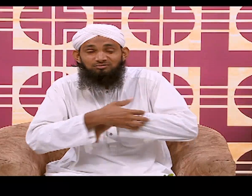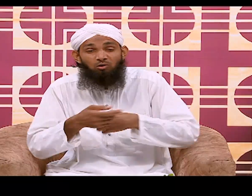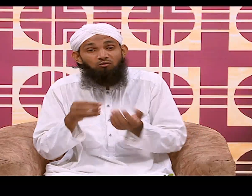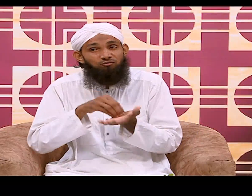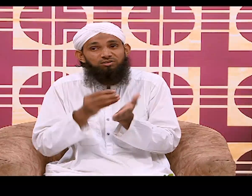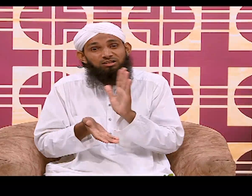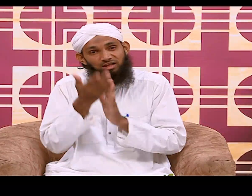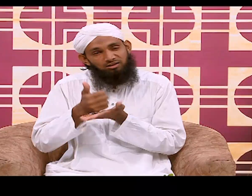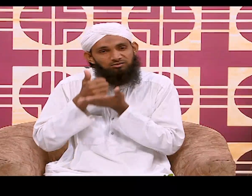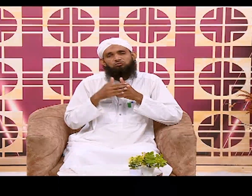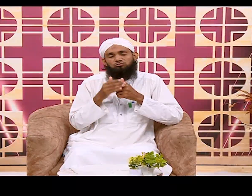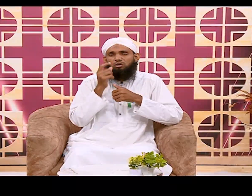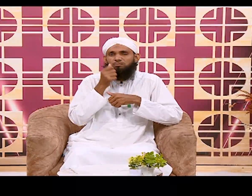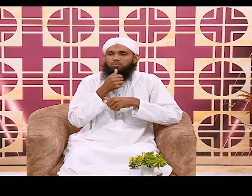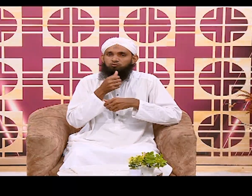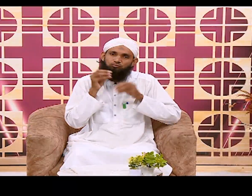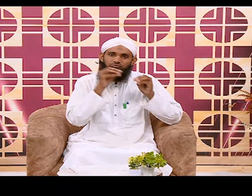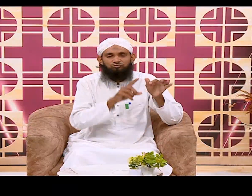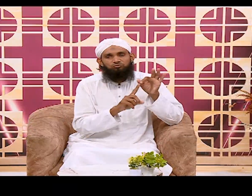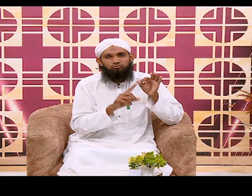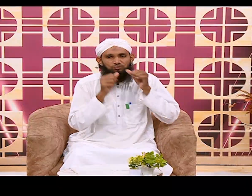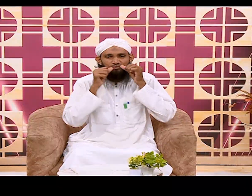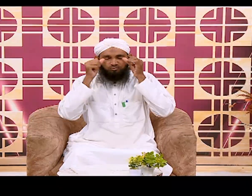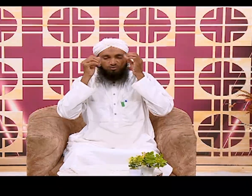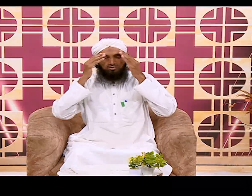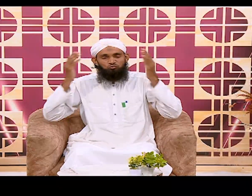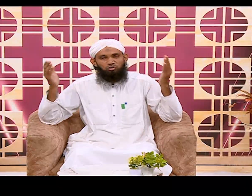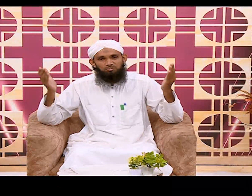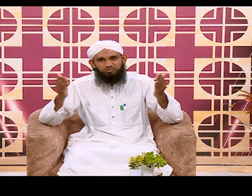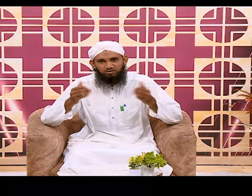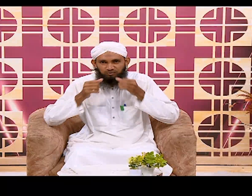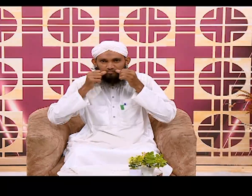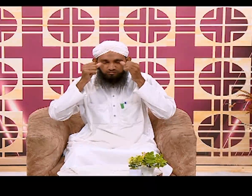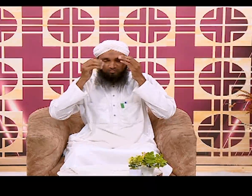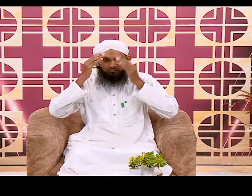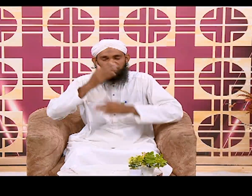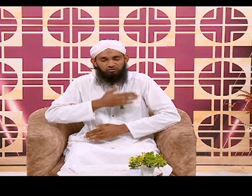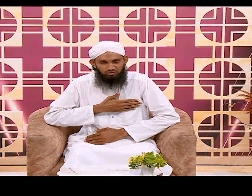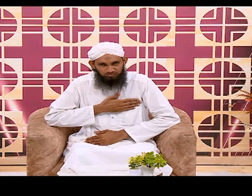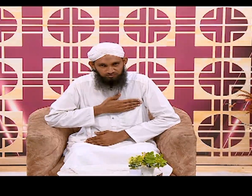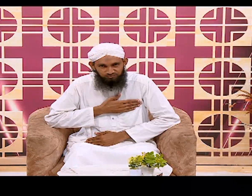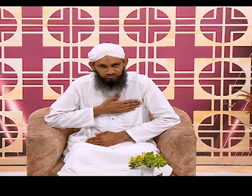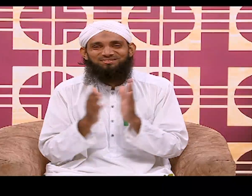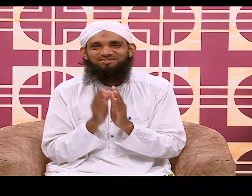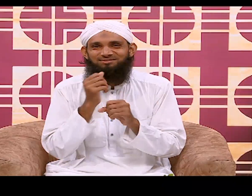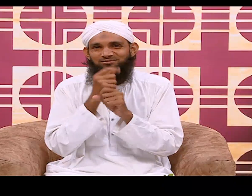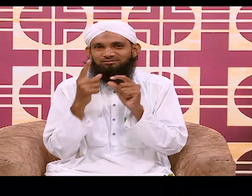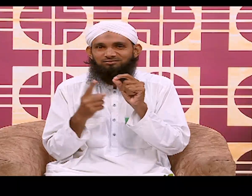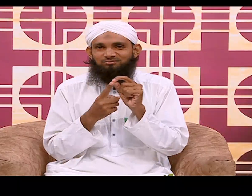فائدہ پہنچانے والا ہے۔ صلو علی الحبیب صلی اللہ علی محمد صلی اللہ علیہ وسلم۔ غوث پاک شیخ